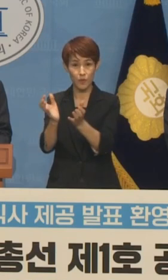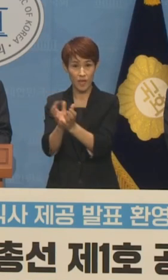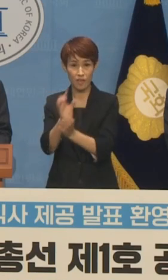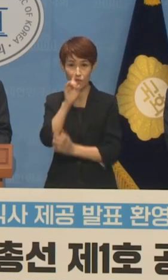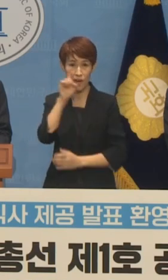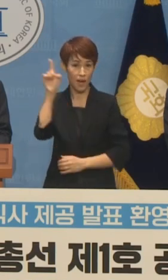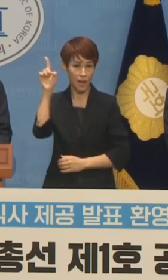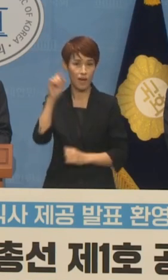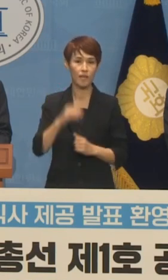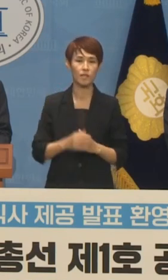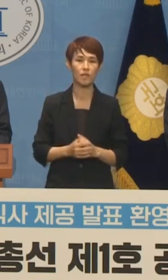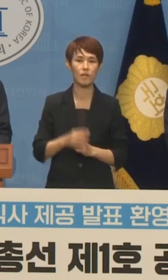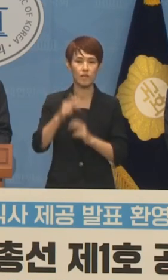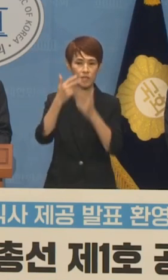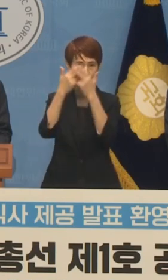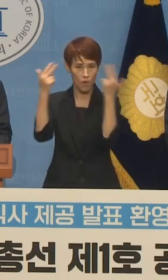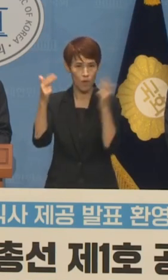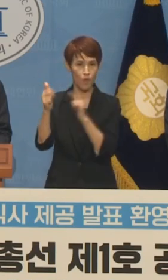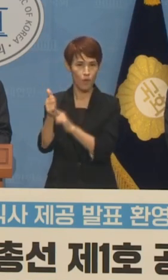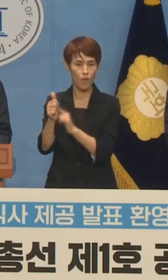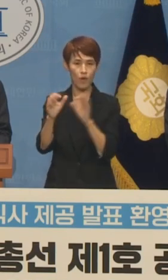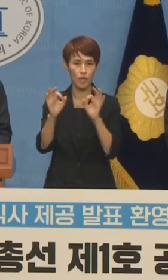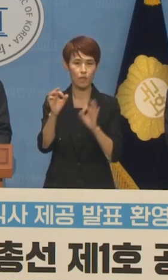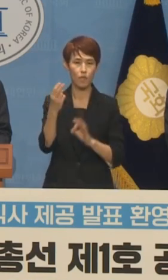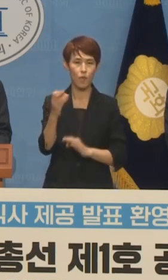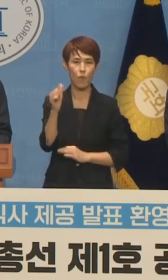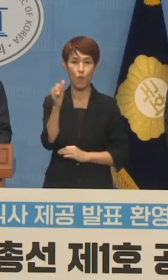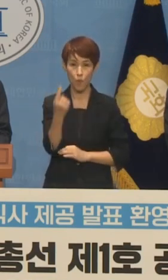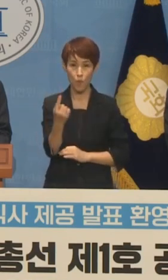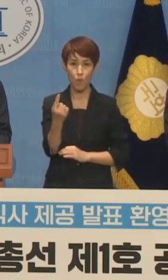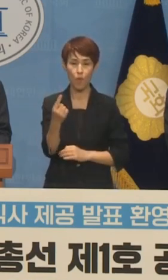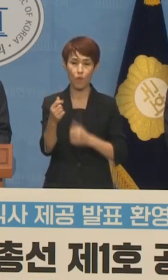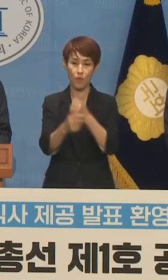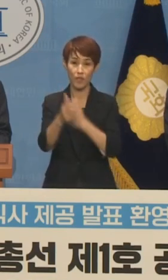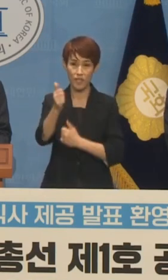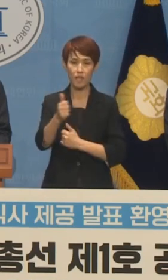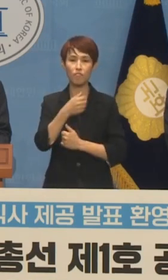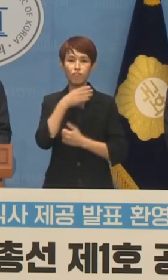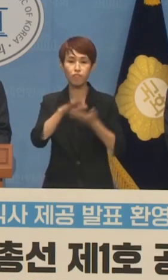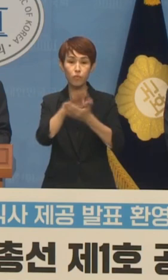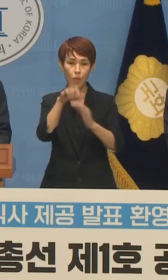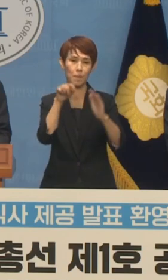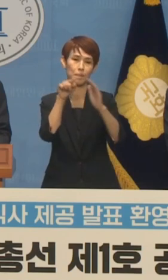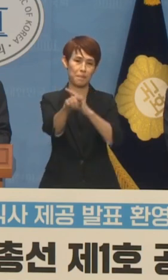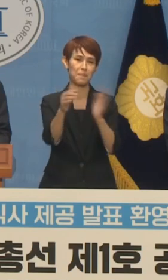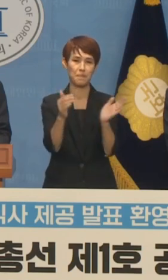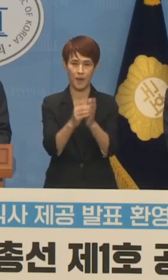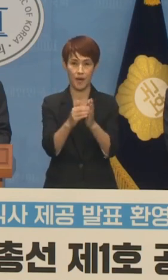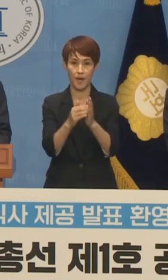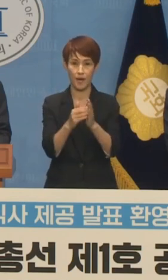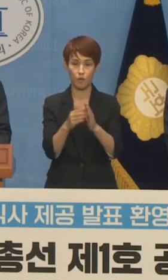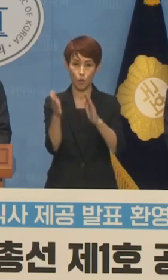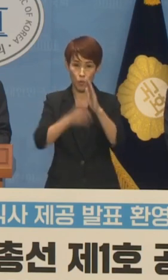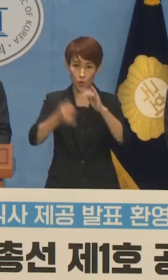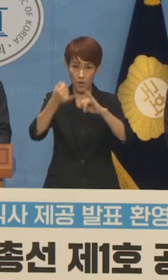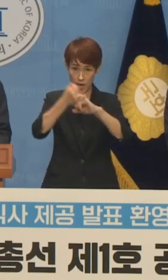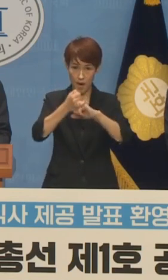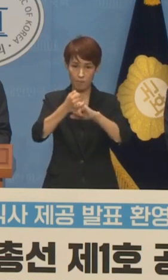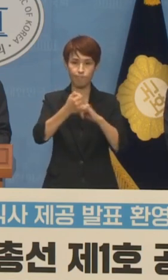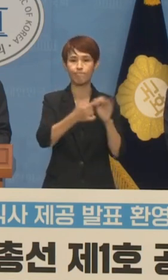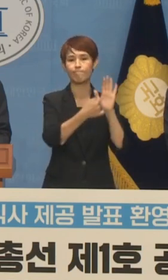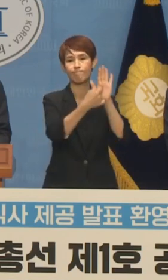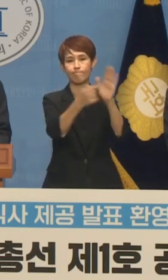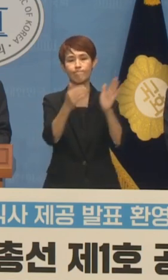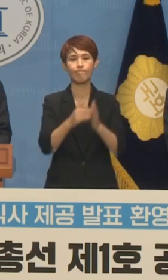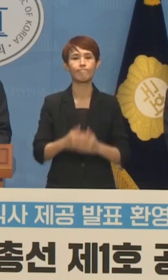중앙당에서는 이재명 대표와 김용호 시당위원장의 경로당 방문과 동시에 이 공약을 정식으로